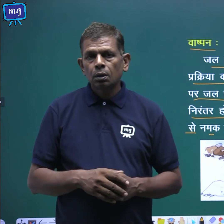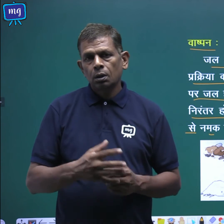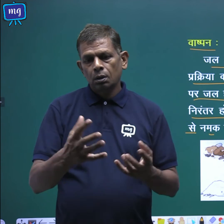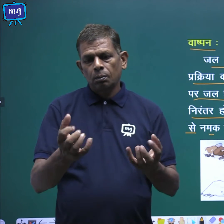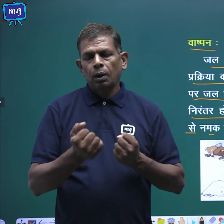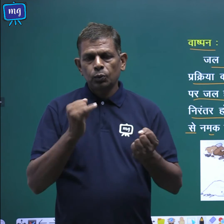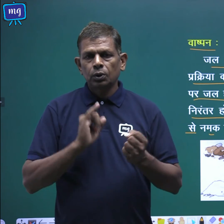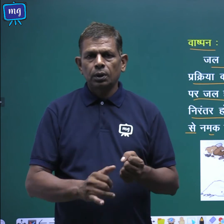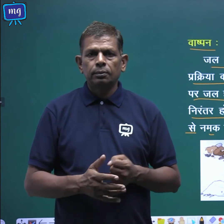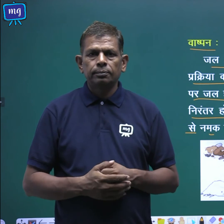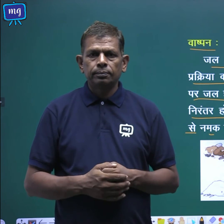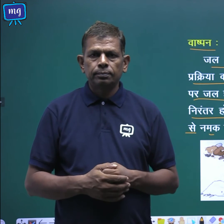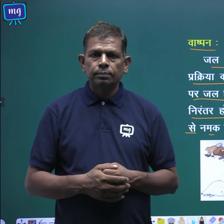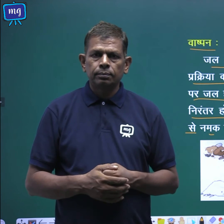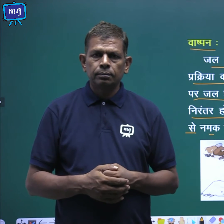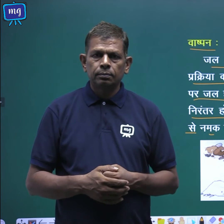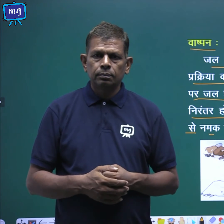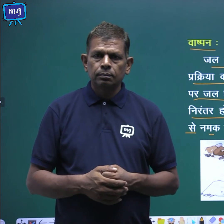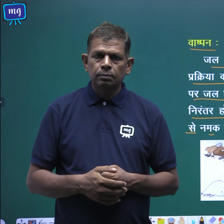प्राप्त होता है।